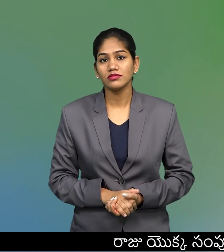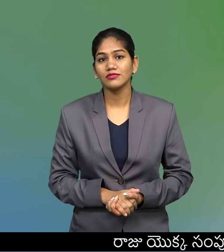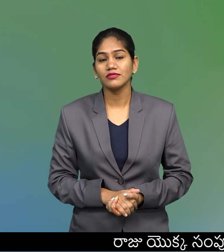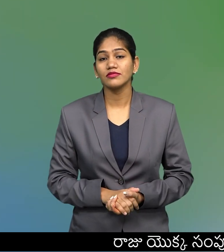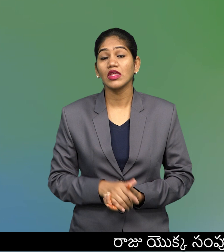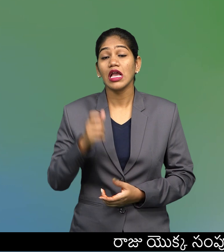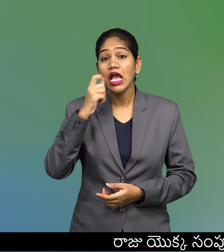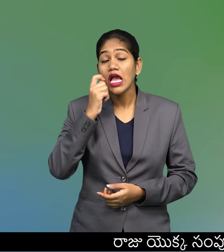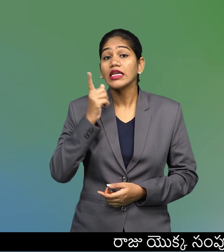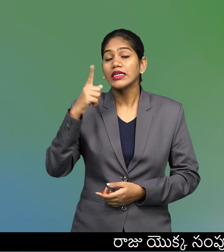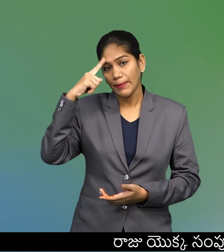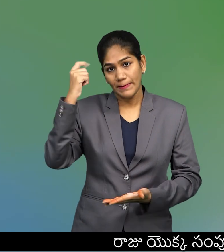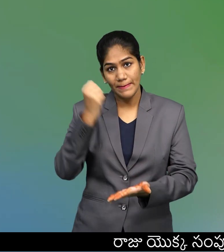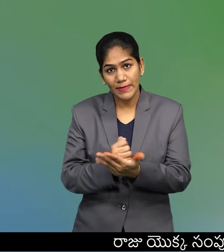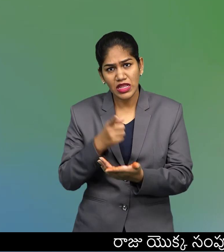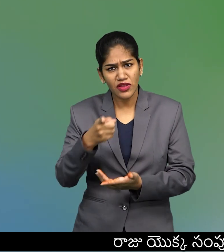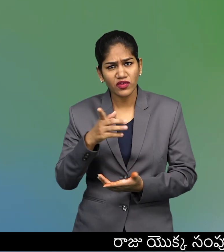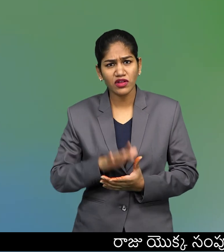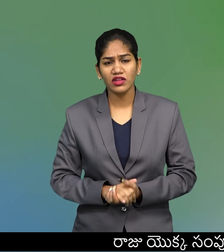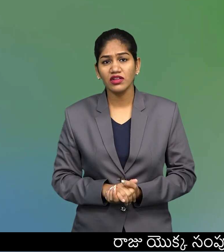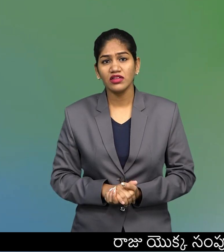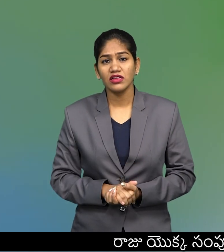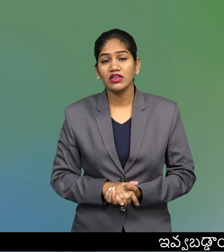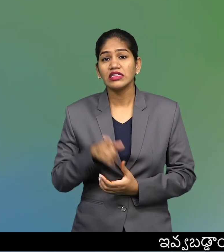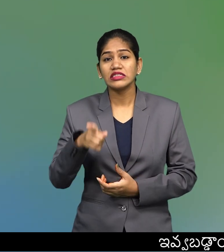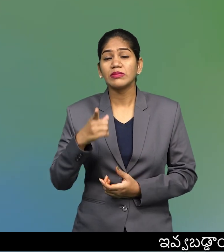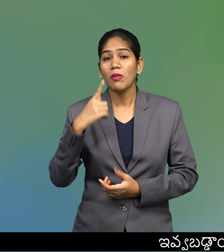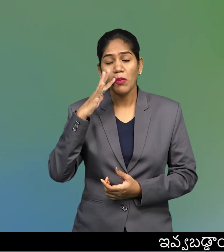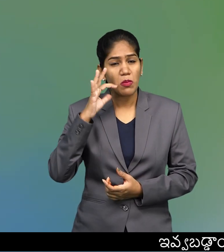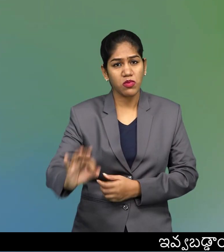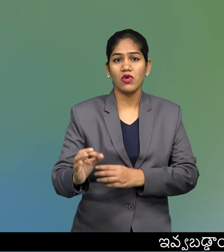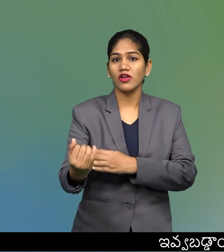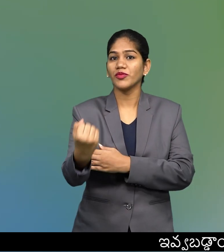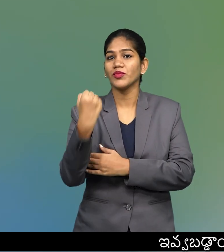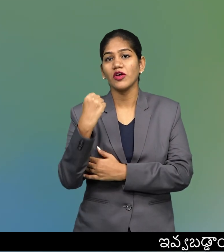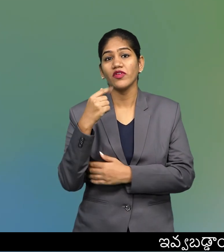రాజు యొక్క సంపూర్ణ అధికారాలు భగవంతునిచే ఇవ్వబడ్డాయని అతను నమ్మాడు.